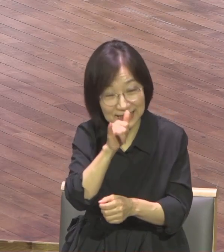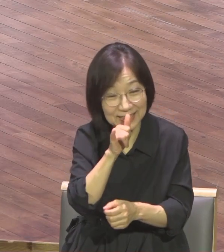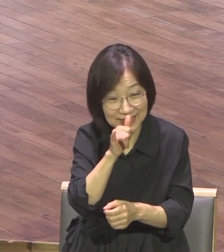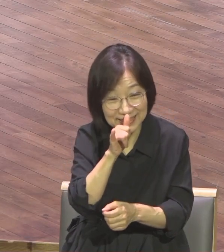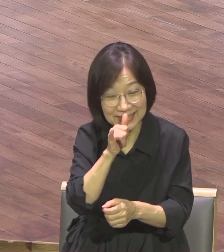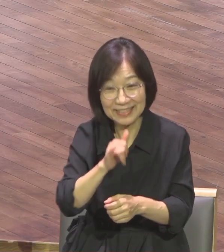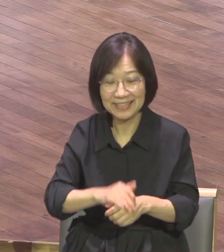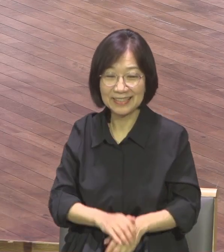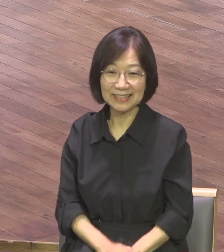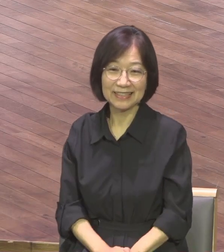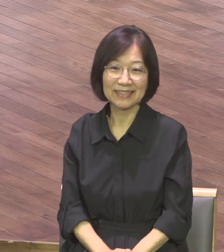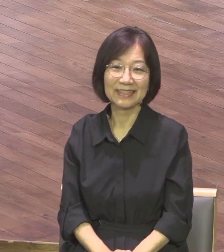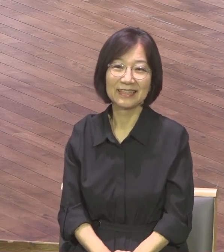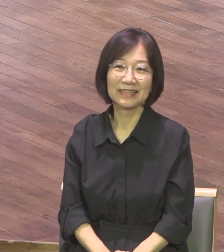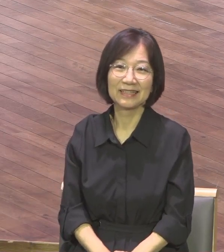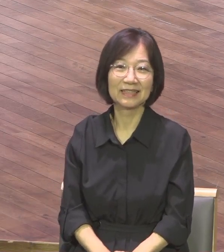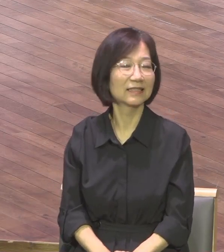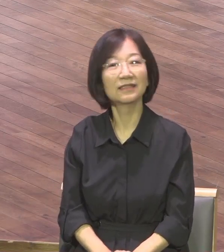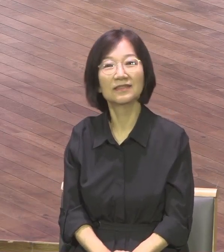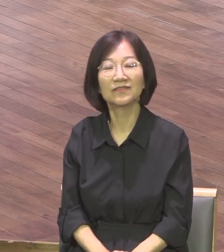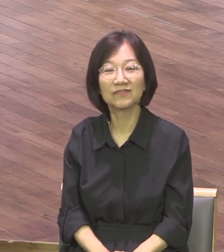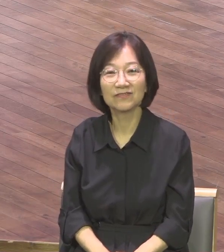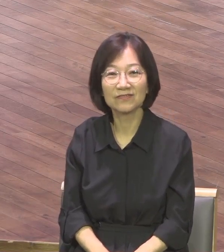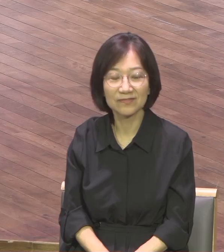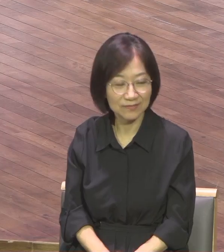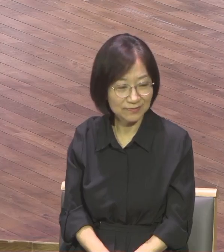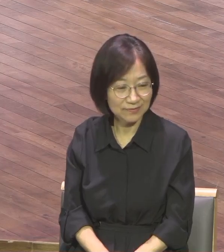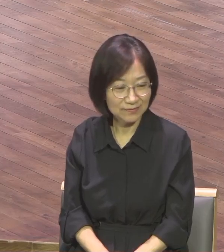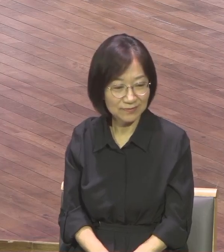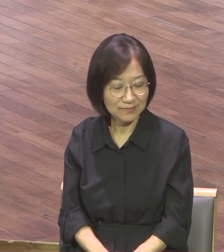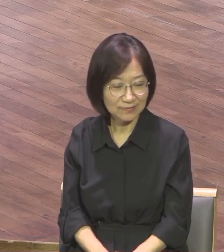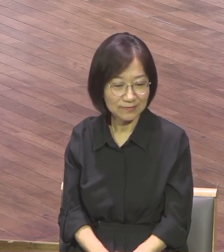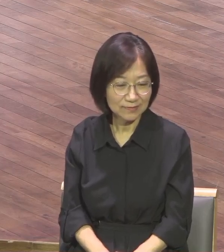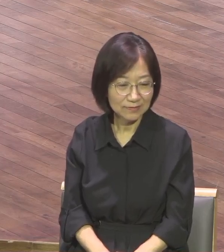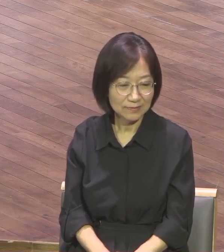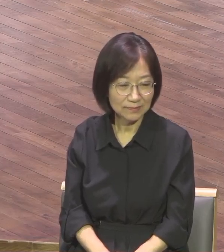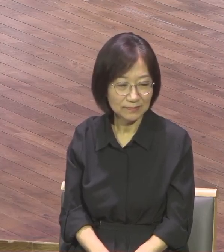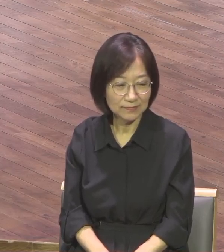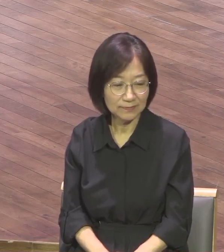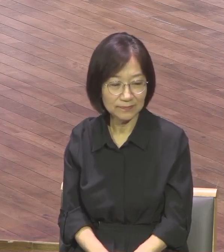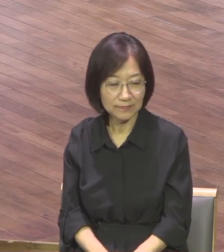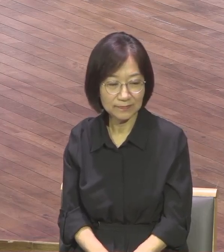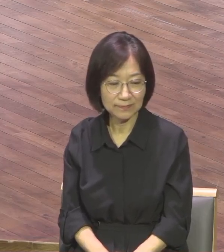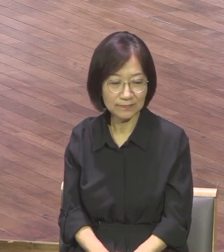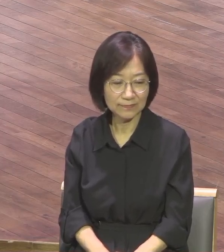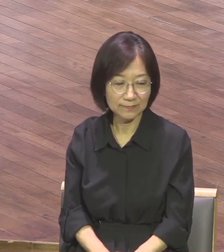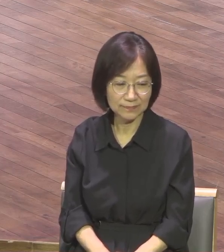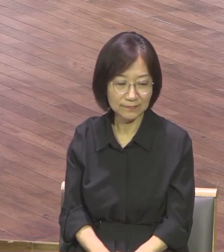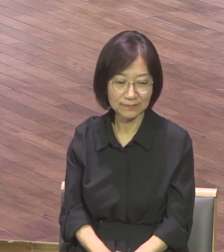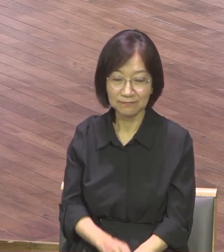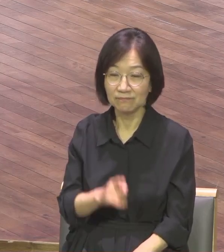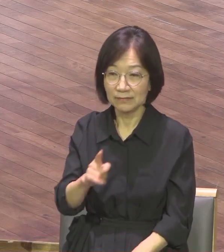이 생명의 복음을 전할 수밖에 없는 삶이 되죠. 저절로. 이것이 뭐요? 다른 것이 아니라